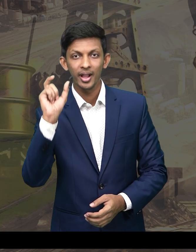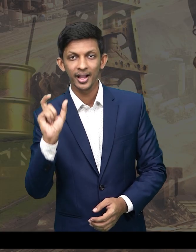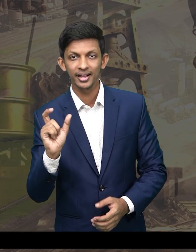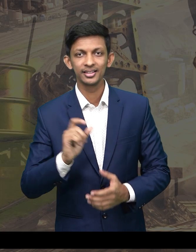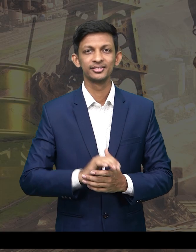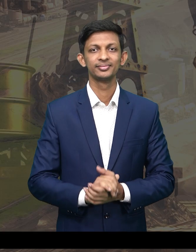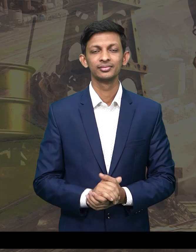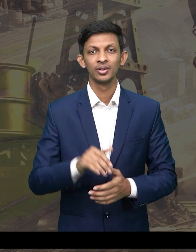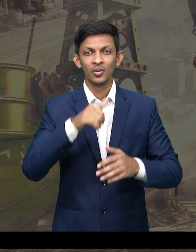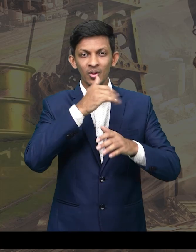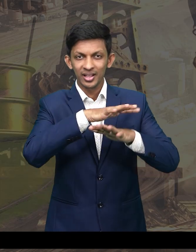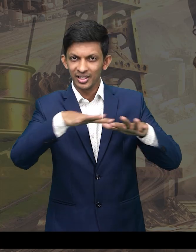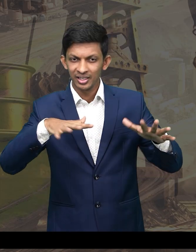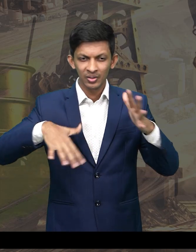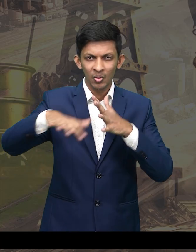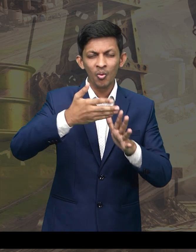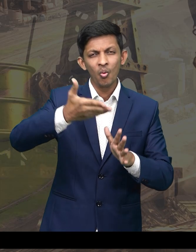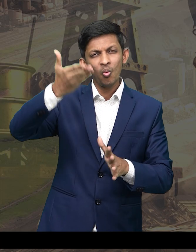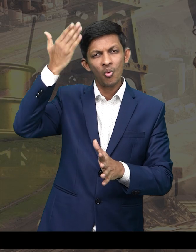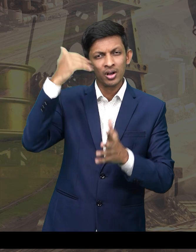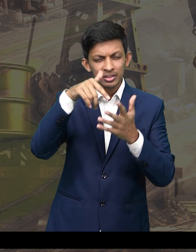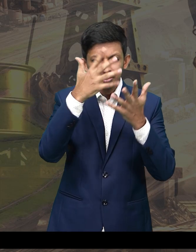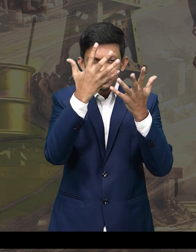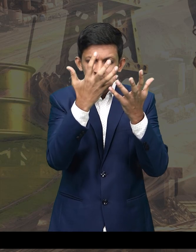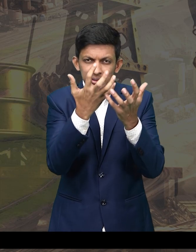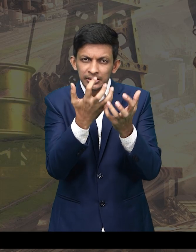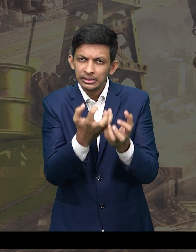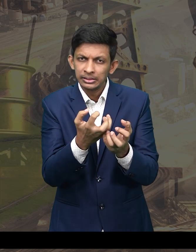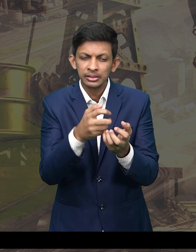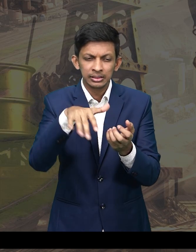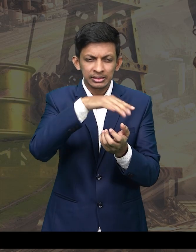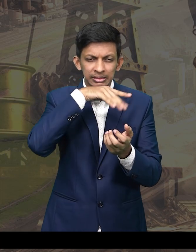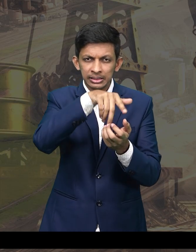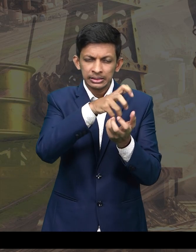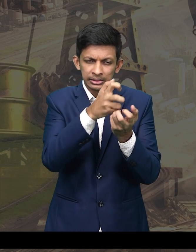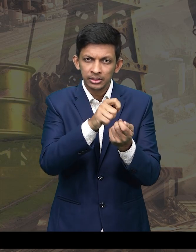मुख्य शब्द: जीवाश्म ईंधन,